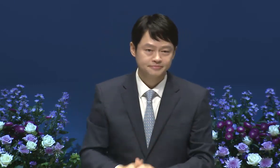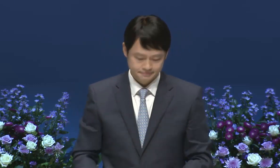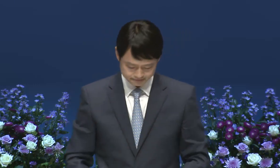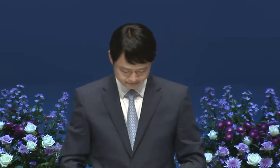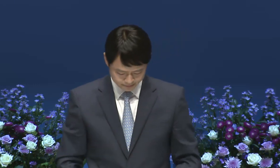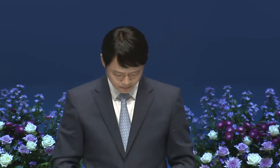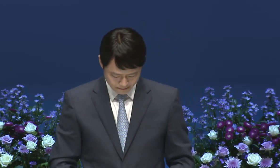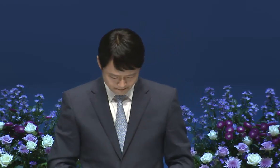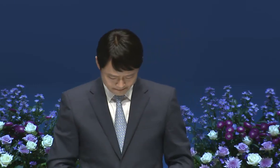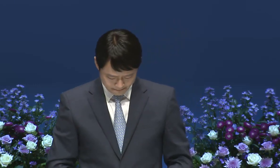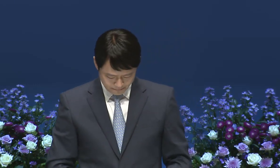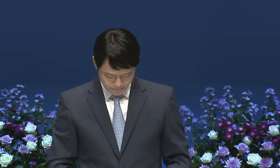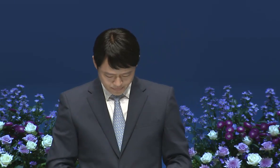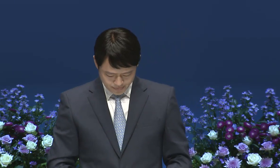체험하시기를 축원드립니다.